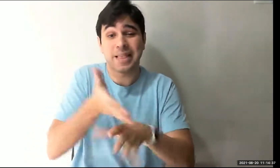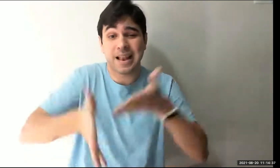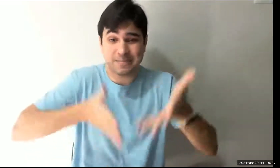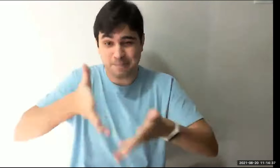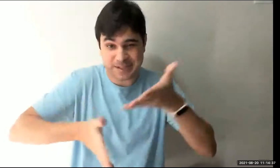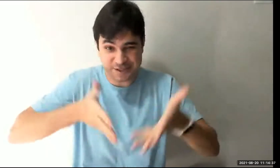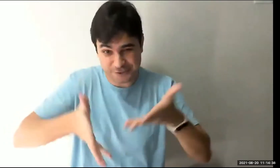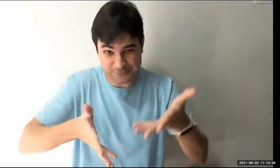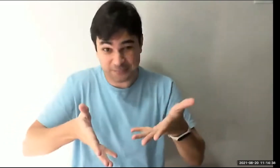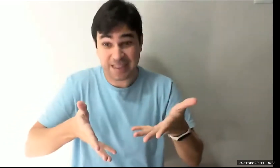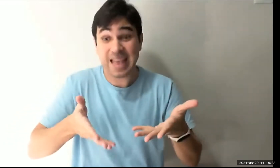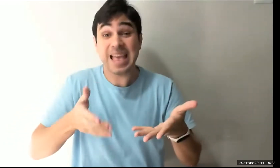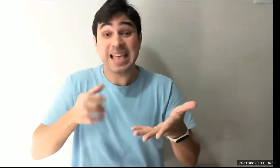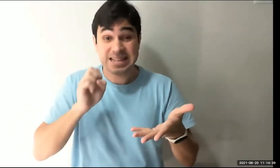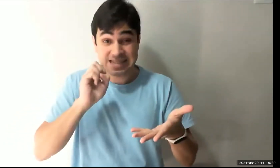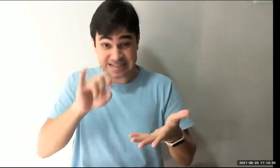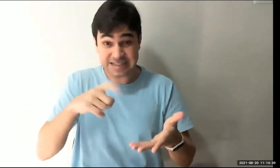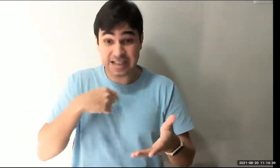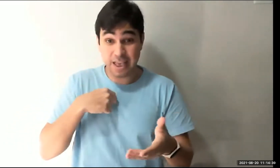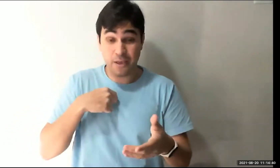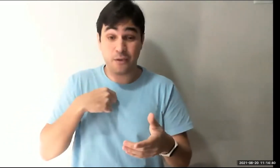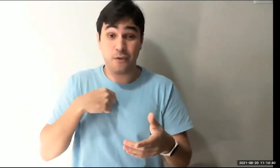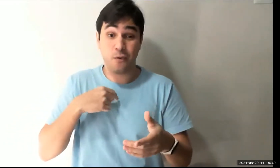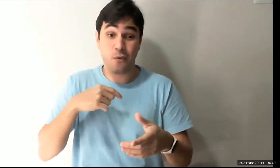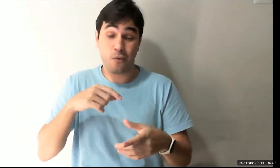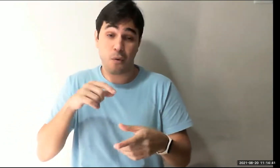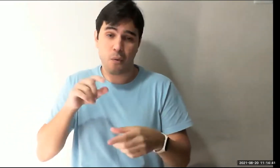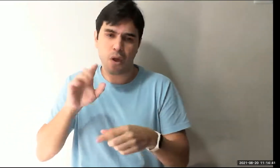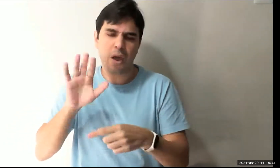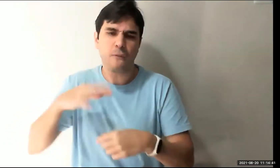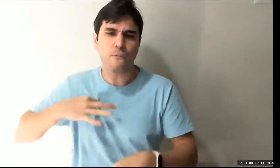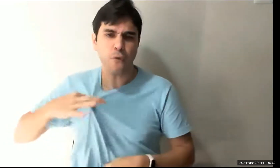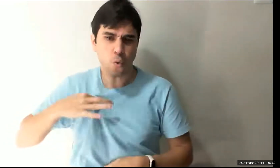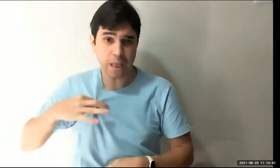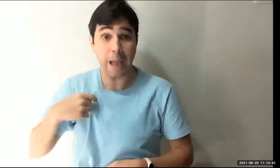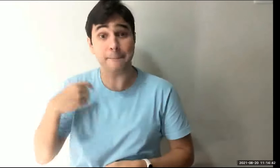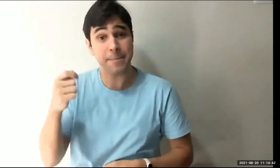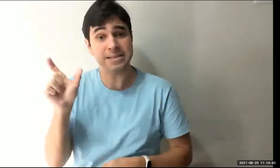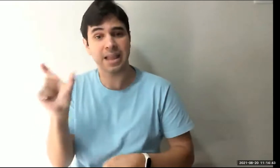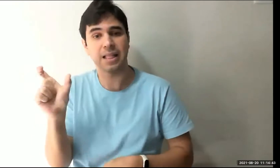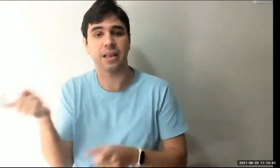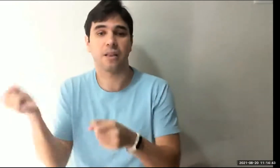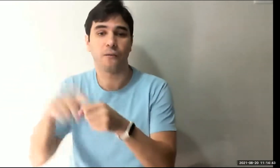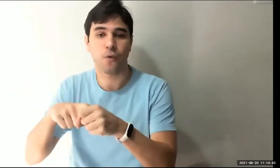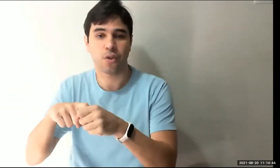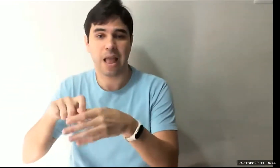professores entenderem o foco do meu material, que o ensino da Libra chegue nos alunos